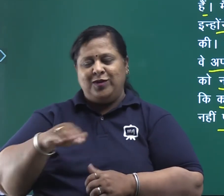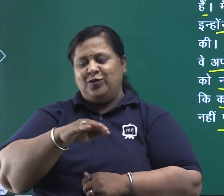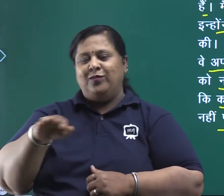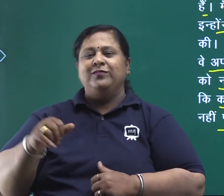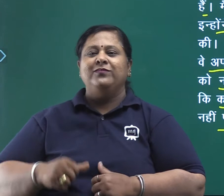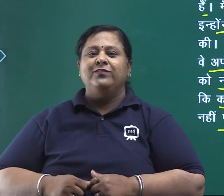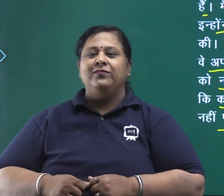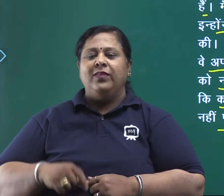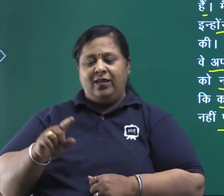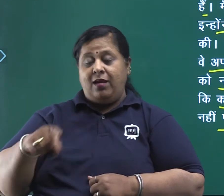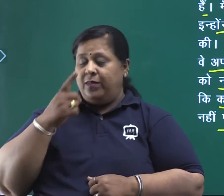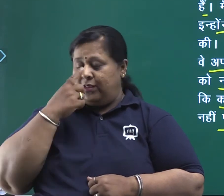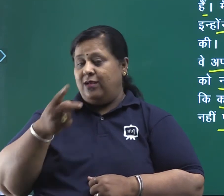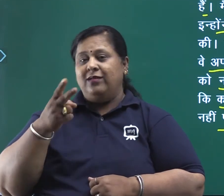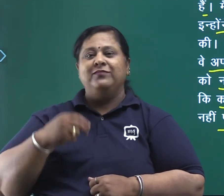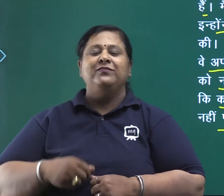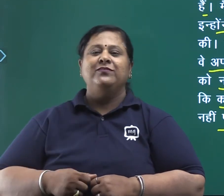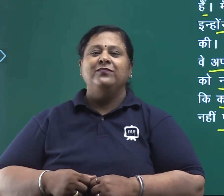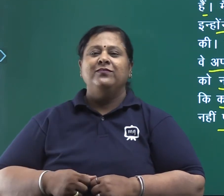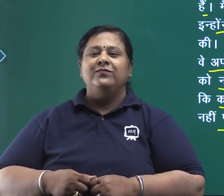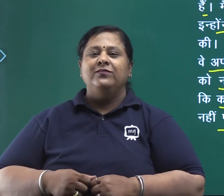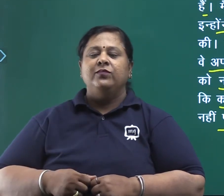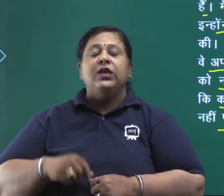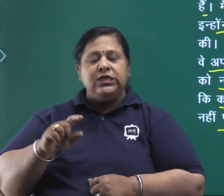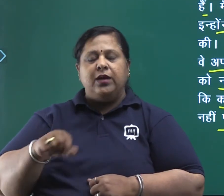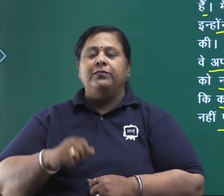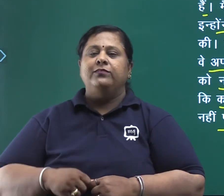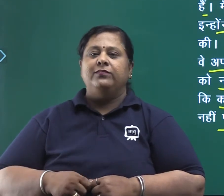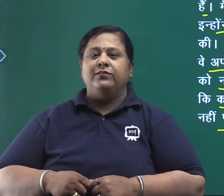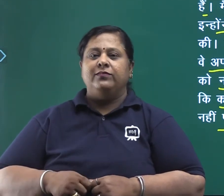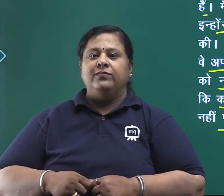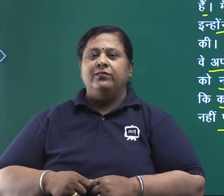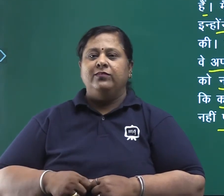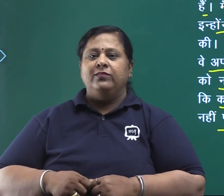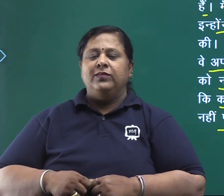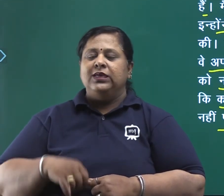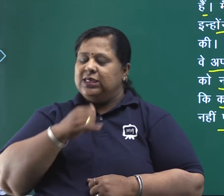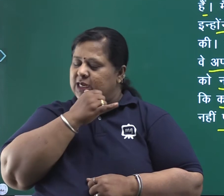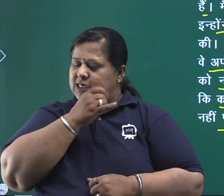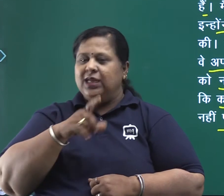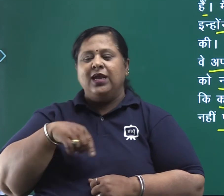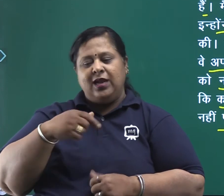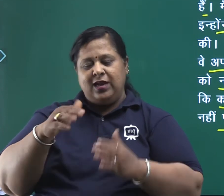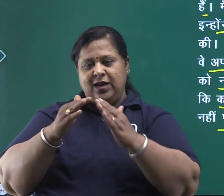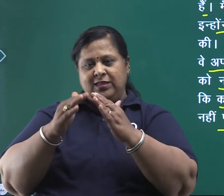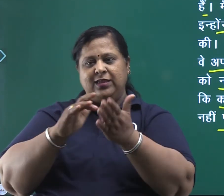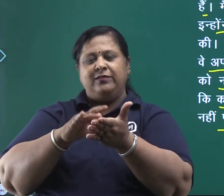बच्चों, यह हमने देखा कि जब श्री कृष्ण के यहाँ से